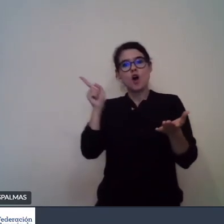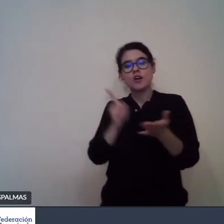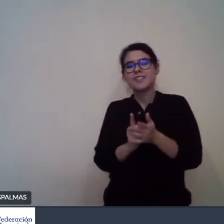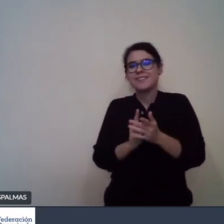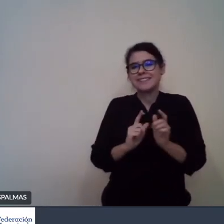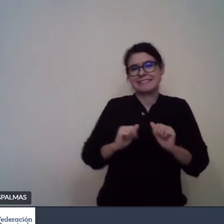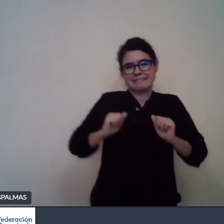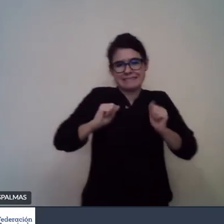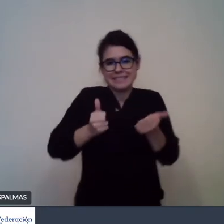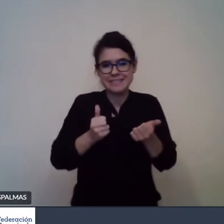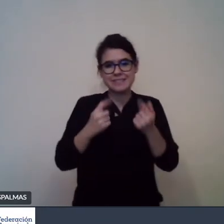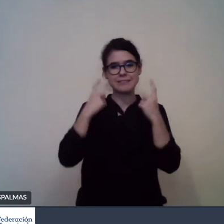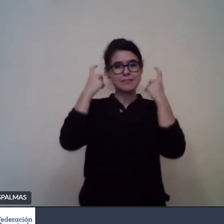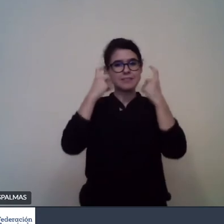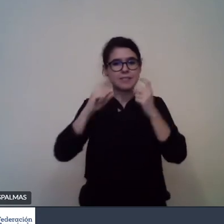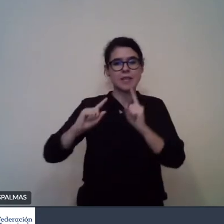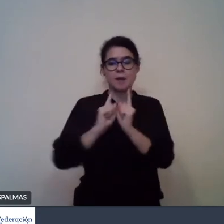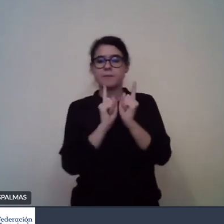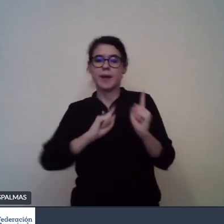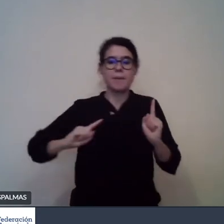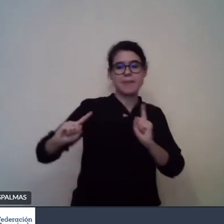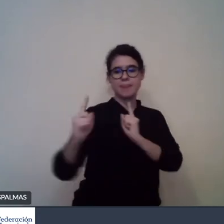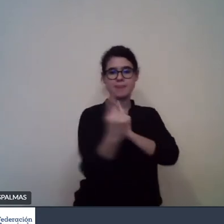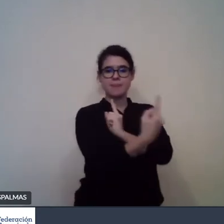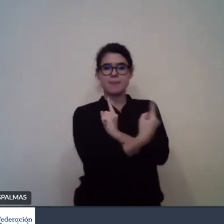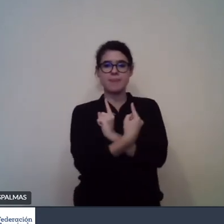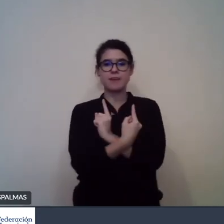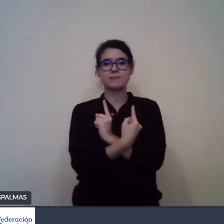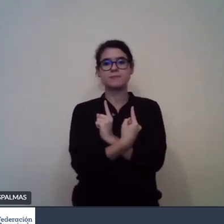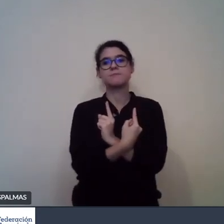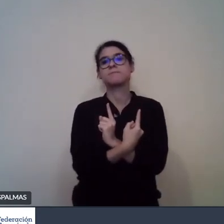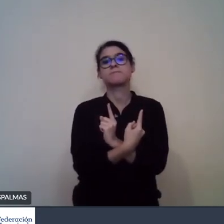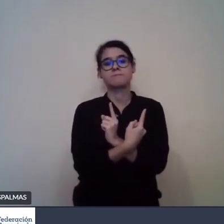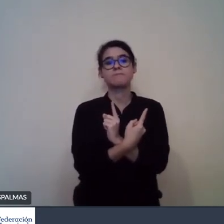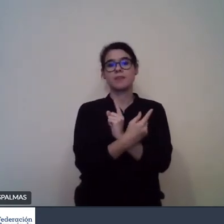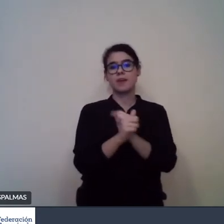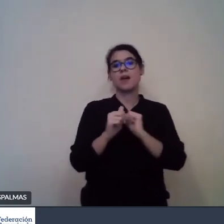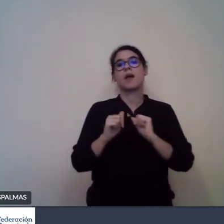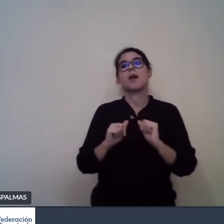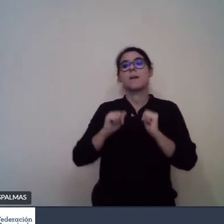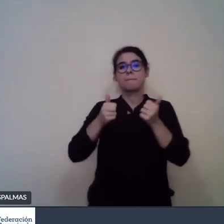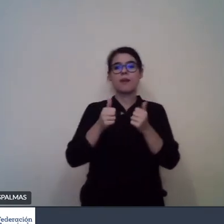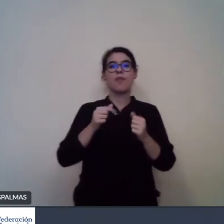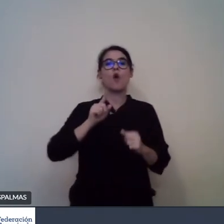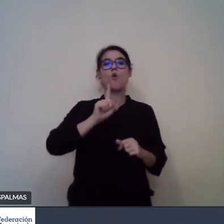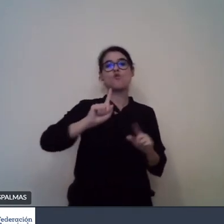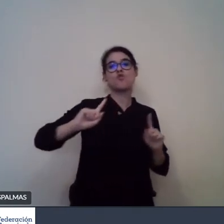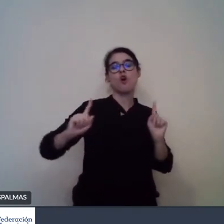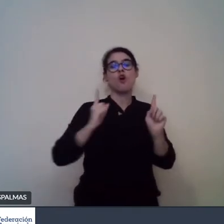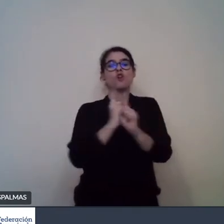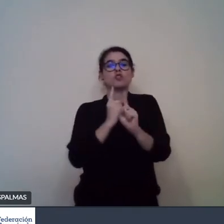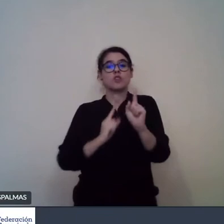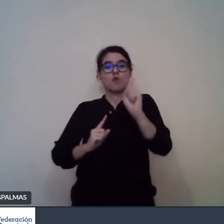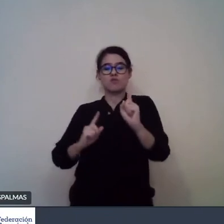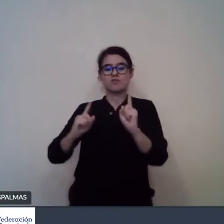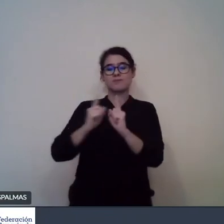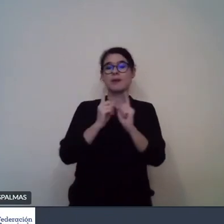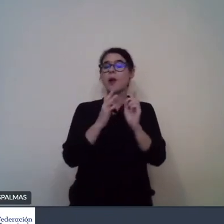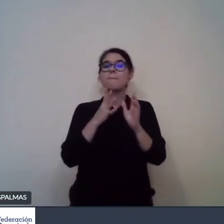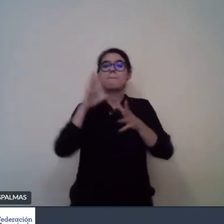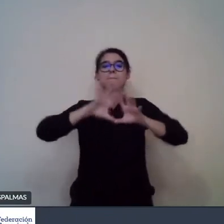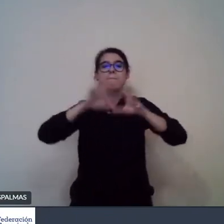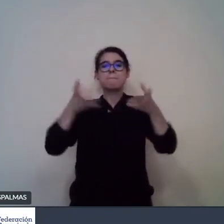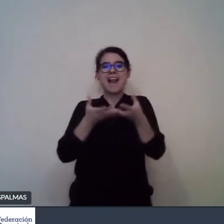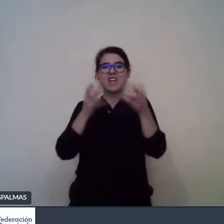para girar el entorno a él y se produce este uno contra uno sin balón. Estos unos contra uno sin balón me parece que hay que practicarlos, hay